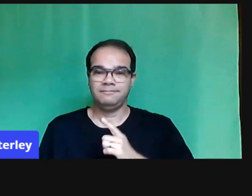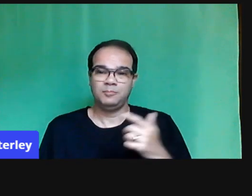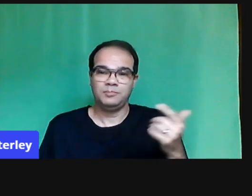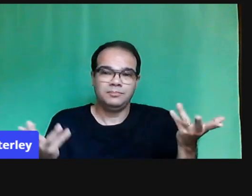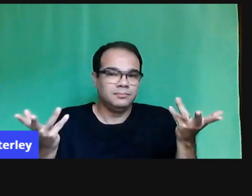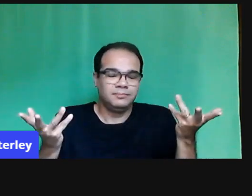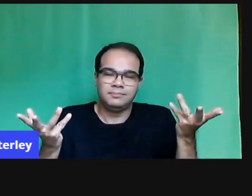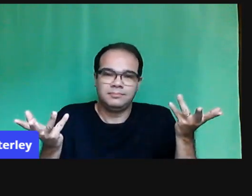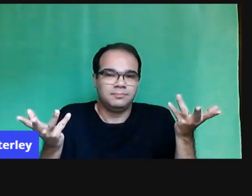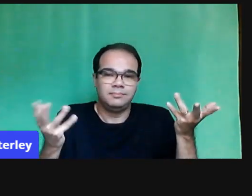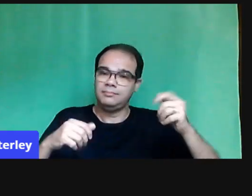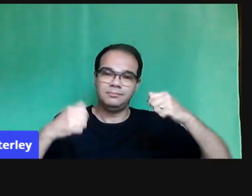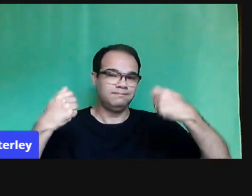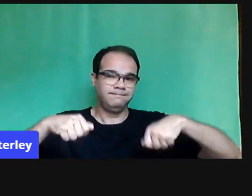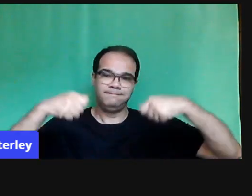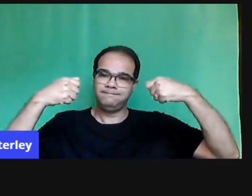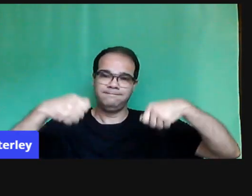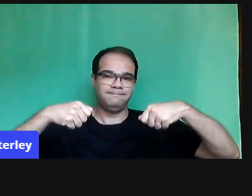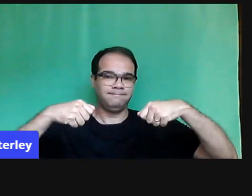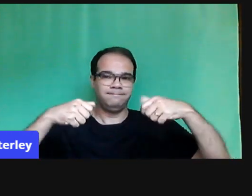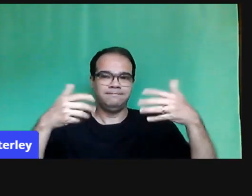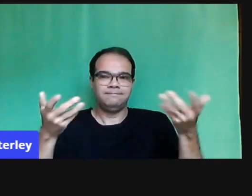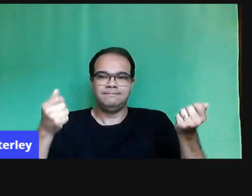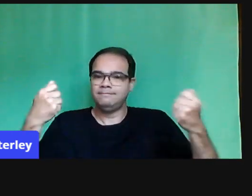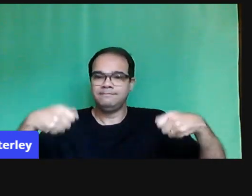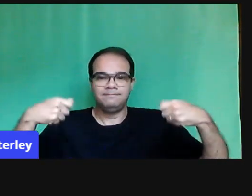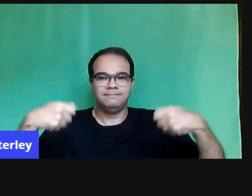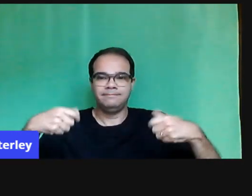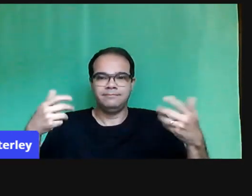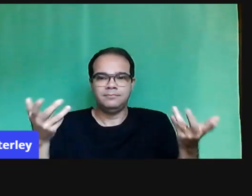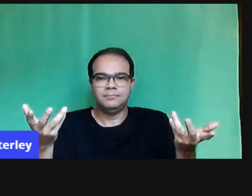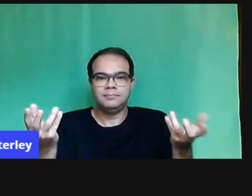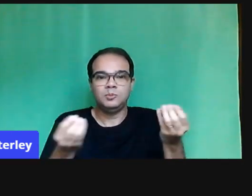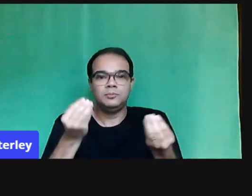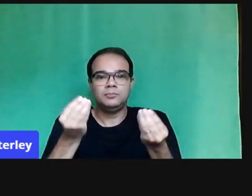problemas. E eu vou me amparar agora.